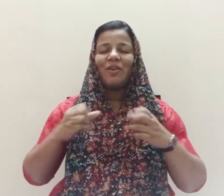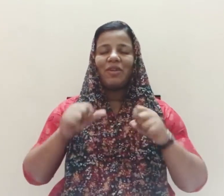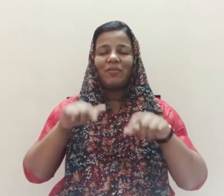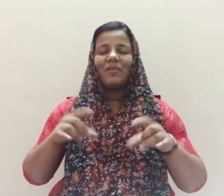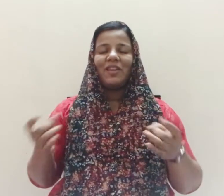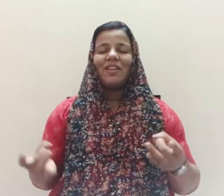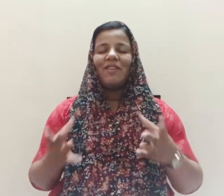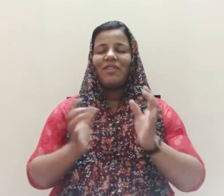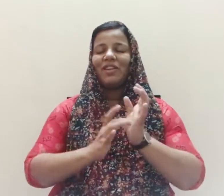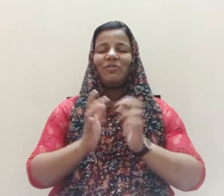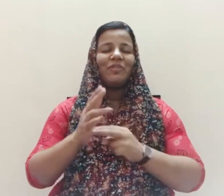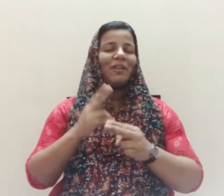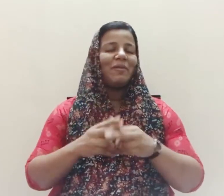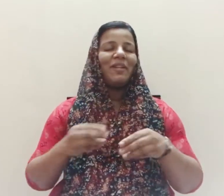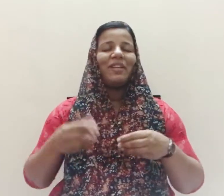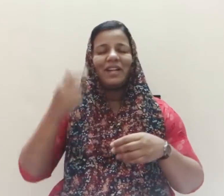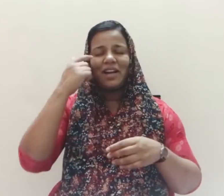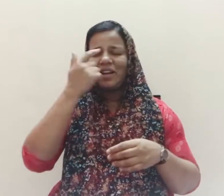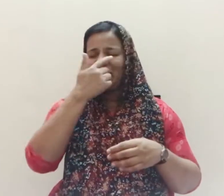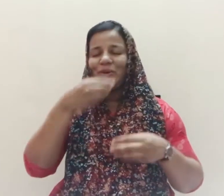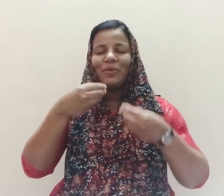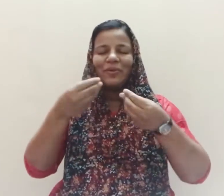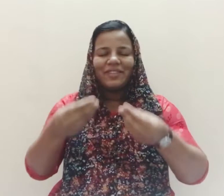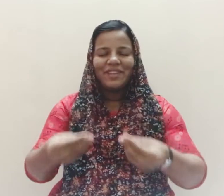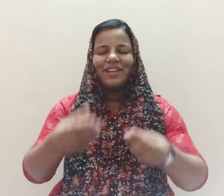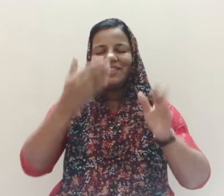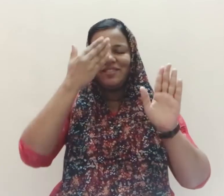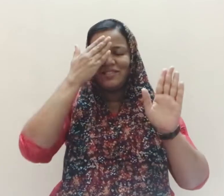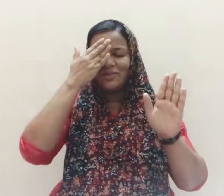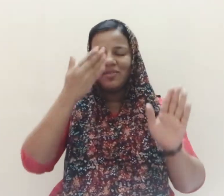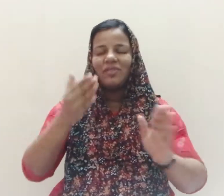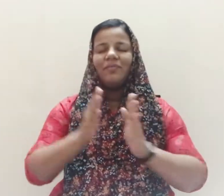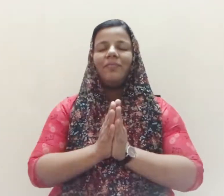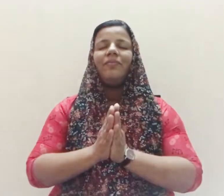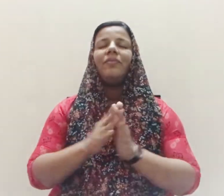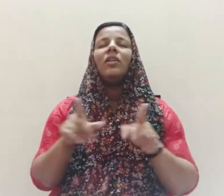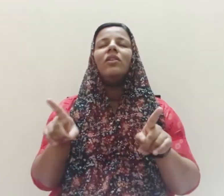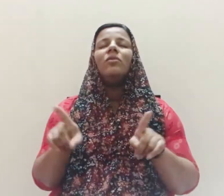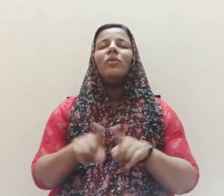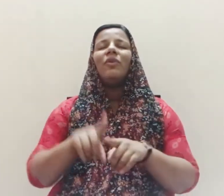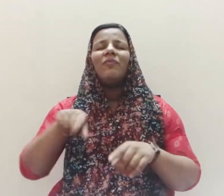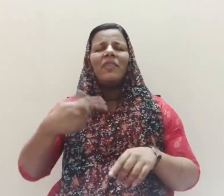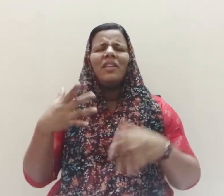യേശുവിൻ്റെ നാമത്തിൽ കണ്ണിനകത്ത് കൊടുത്തിരിക്കുന്നതിനായി സ്തോത്രം. അതുപോലെ അമേൻ മറ്റ് ശാരീരിക